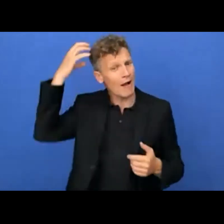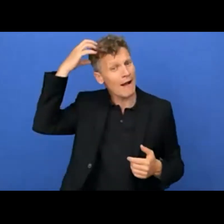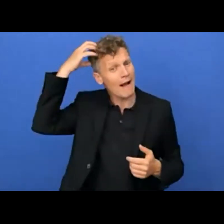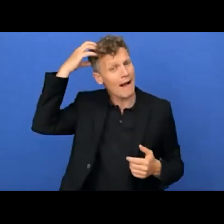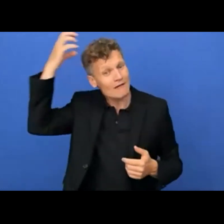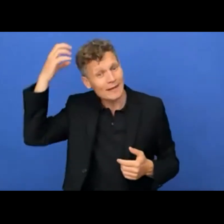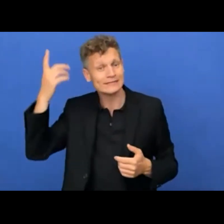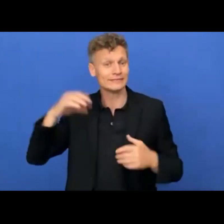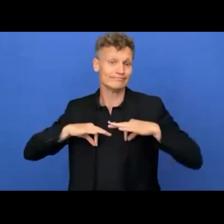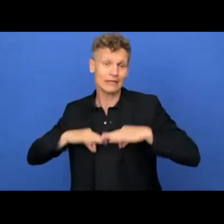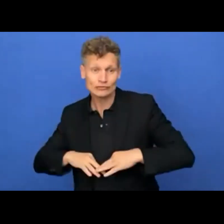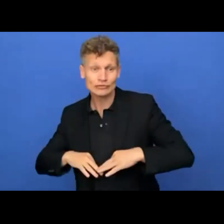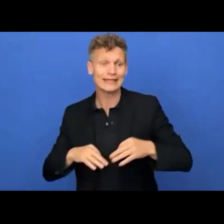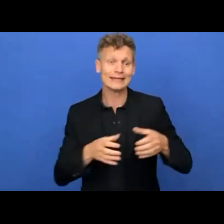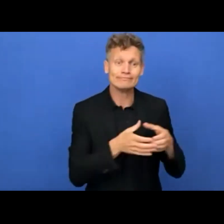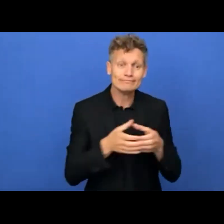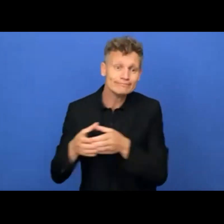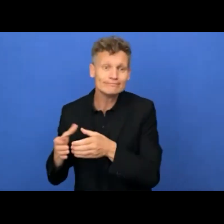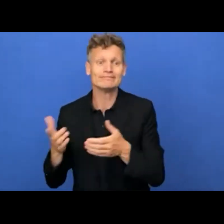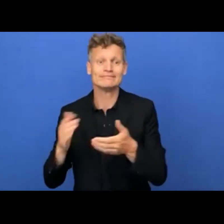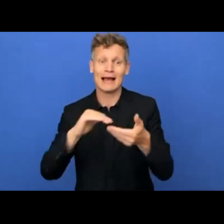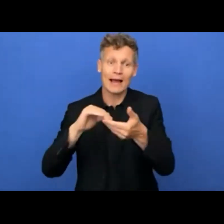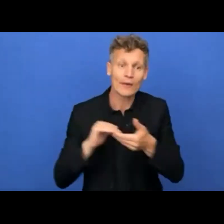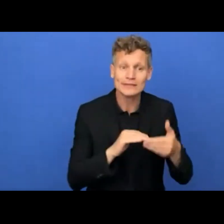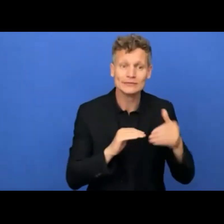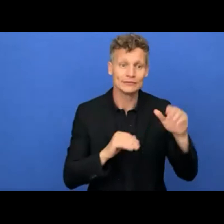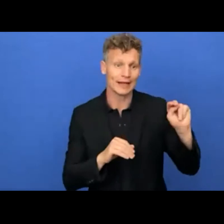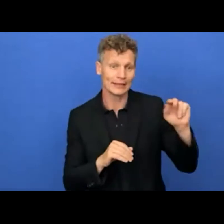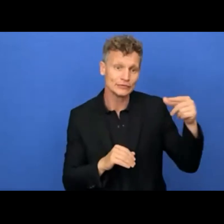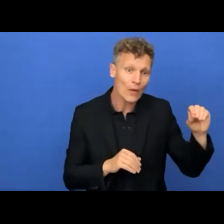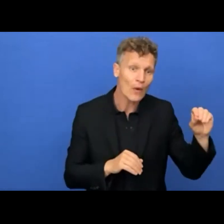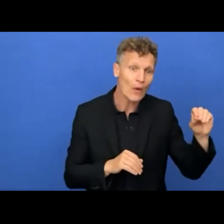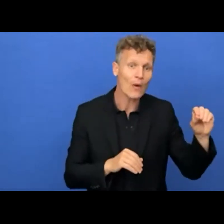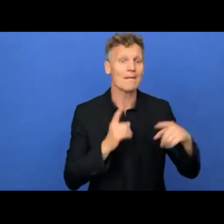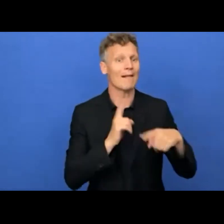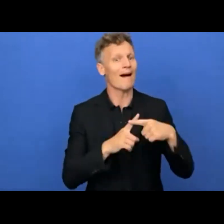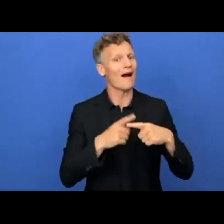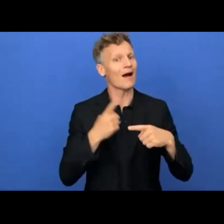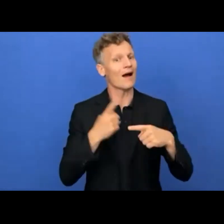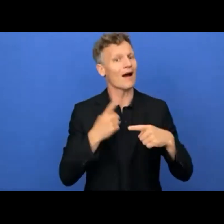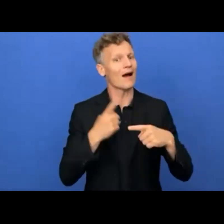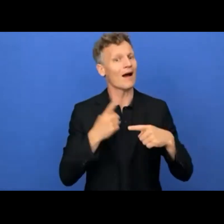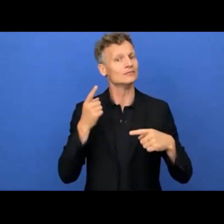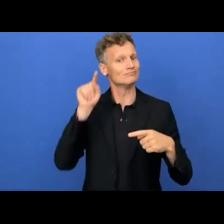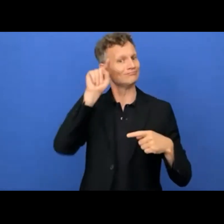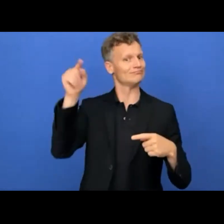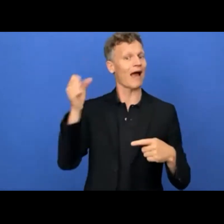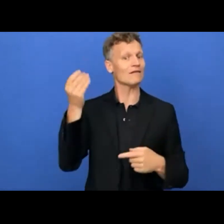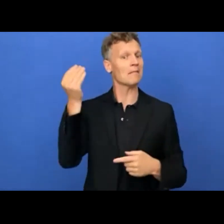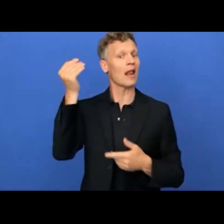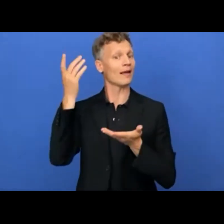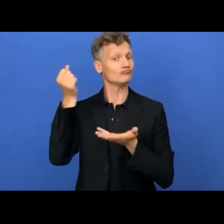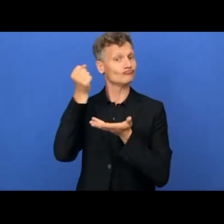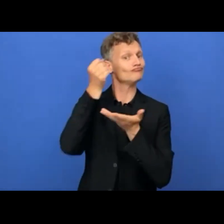en association avec la société civile, les bailleurs de fonds, pour mobiliser tout un chacun,